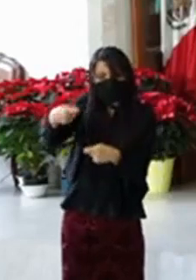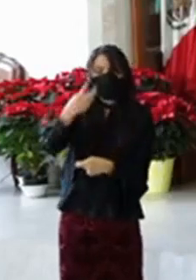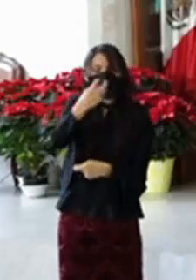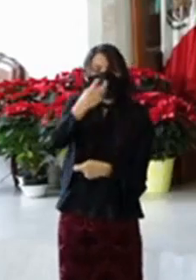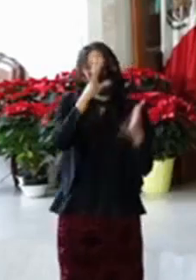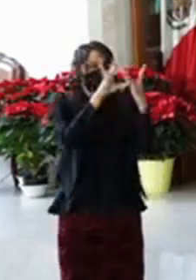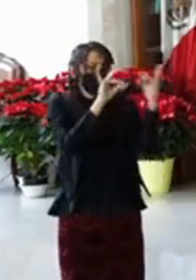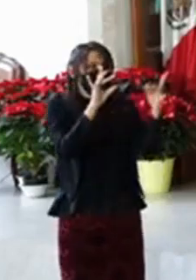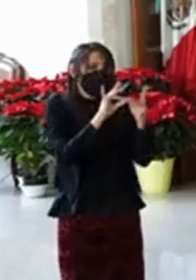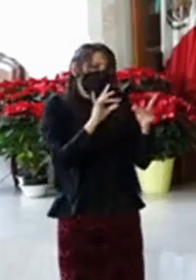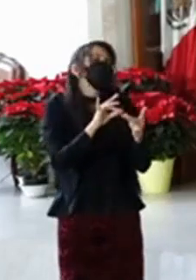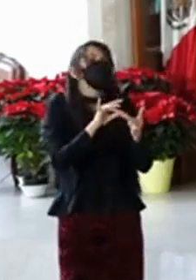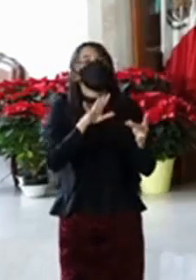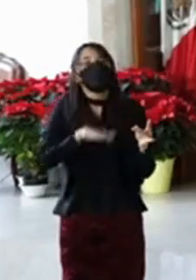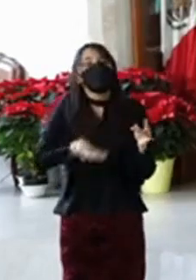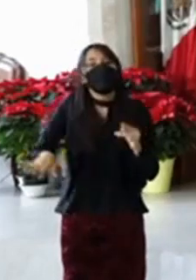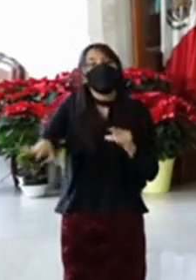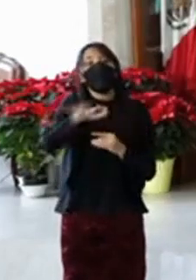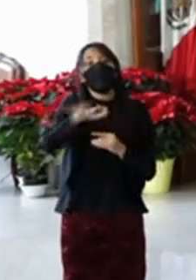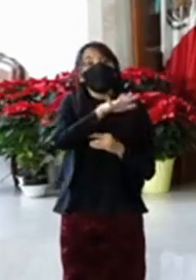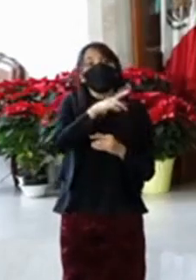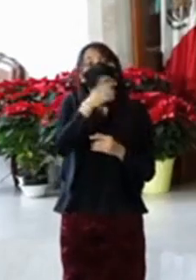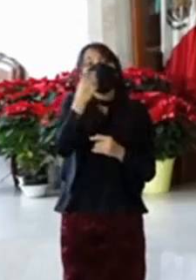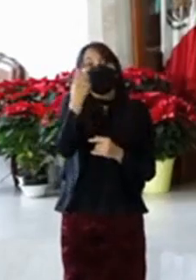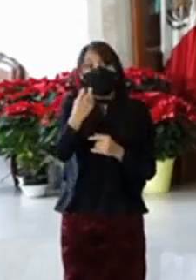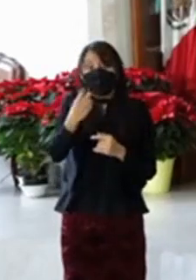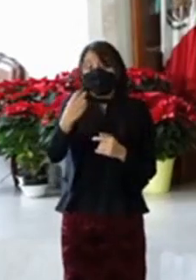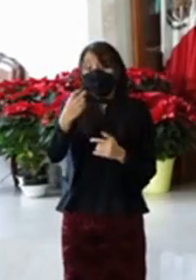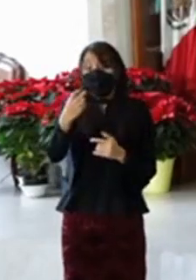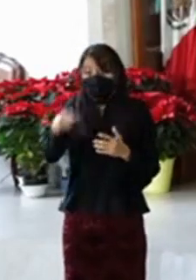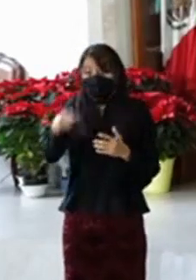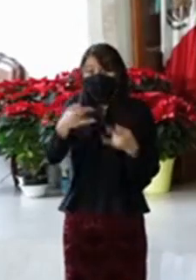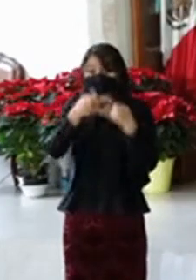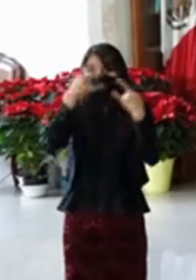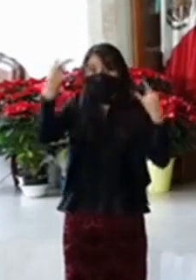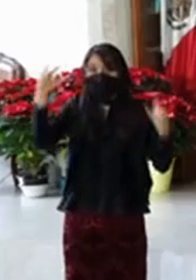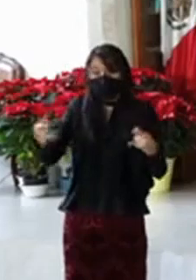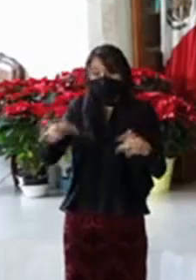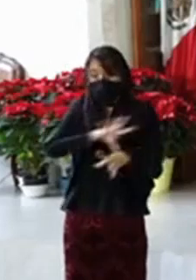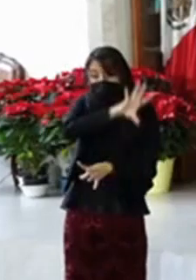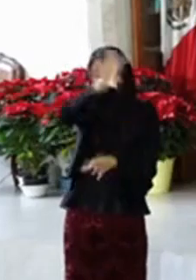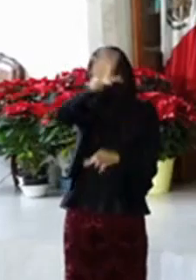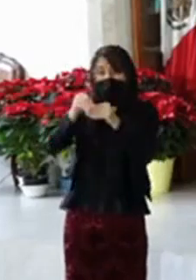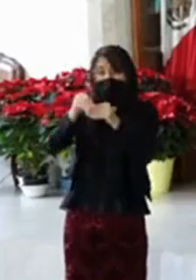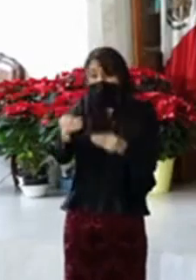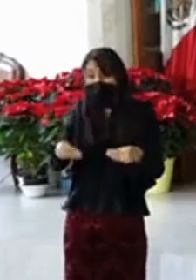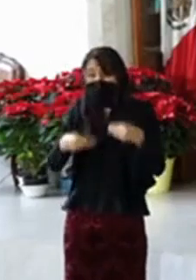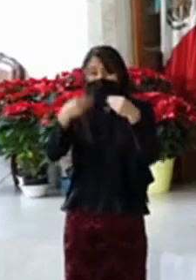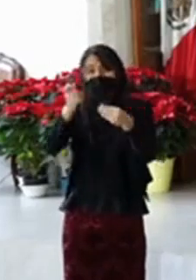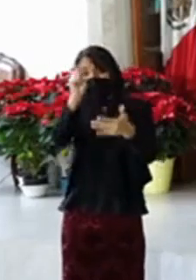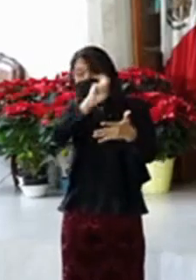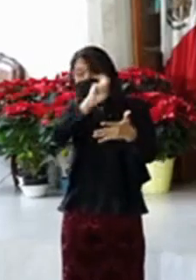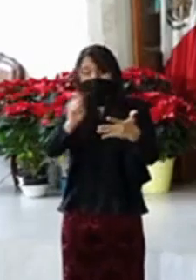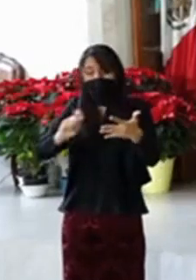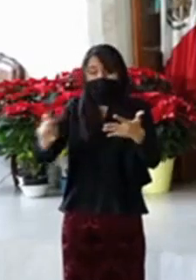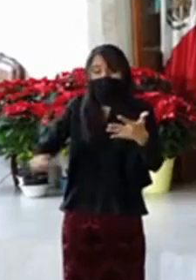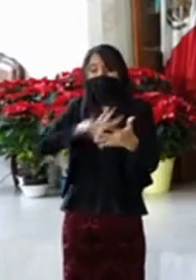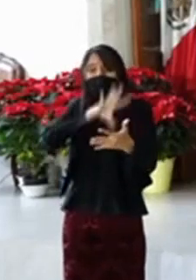palabras: todo esto aconteció para que se cumpliese lo dicho por el